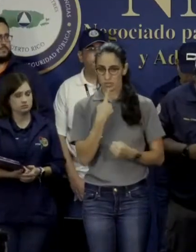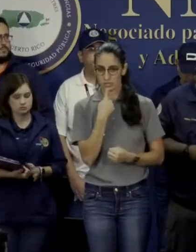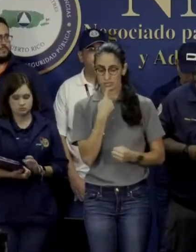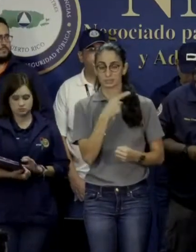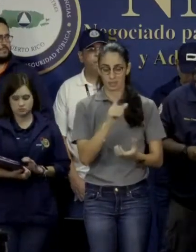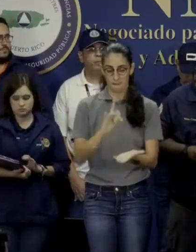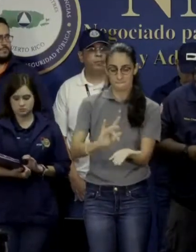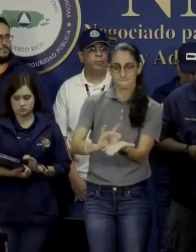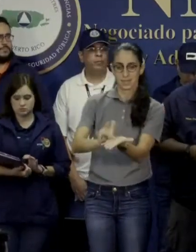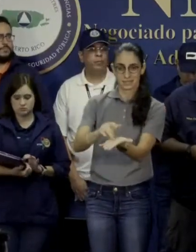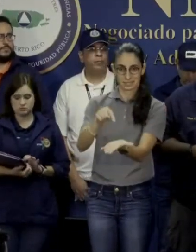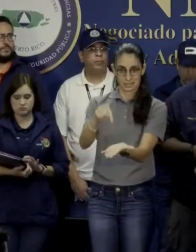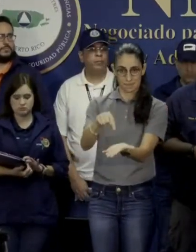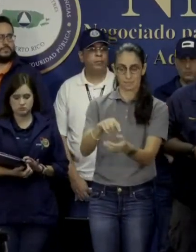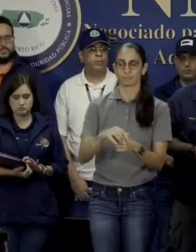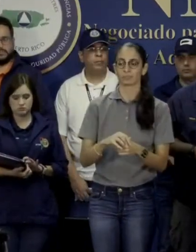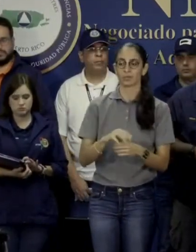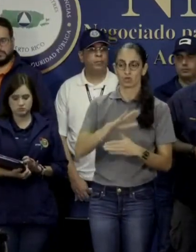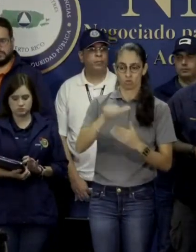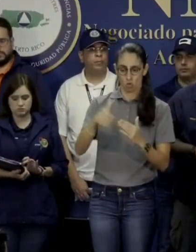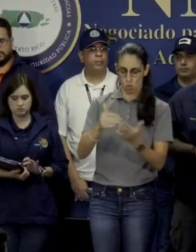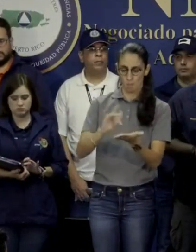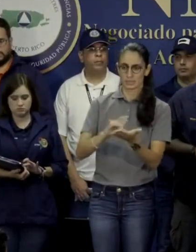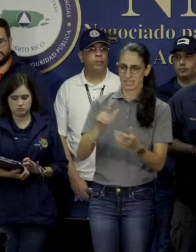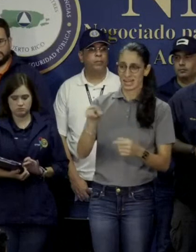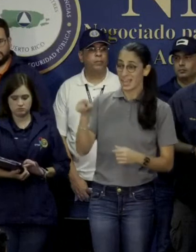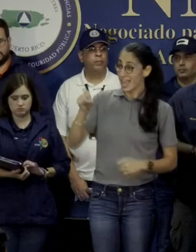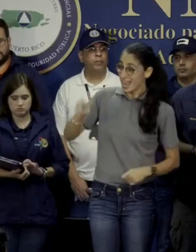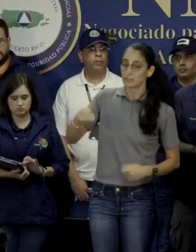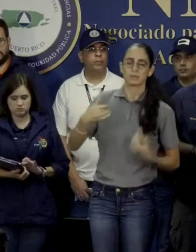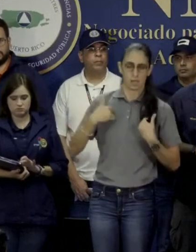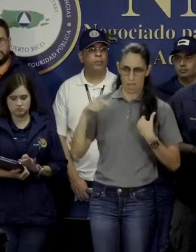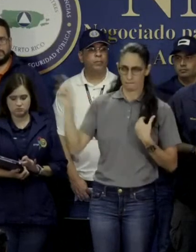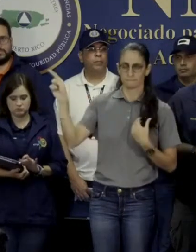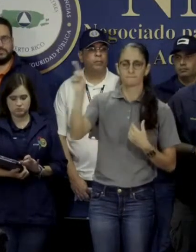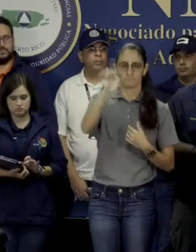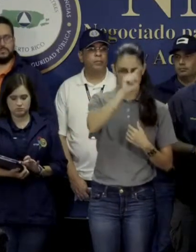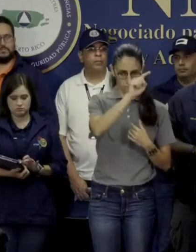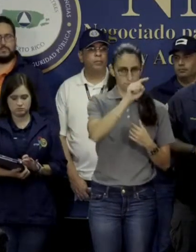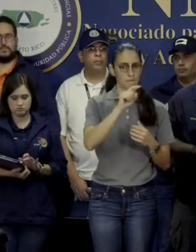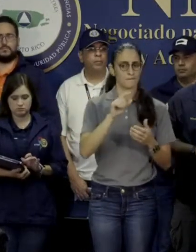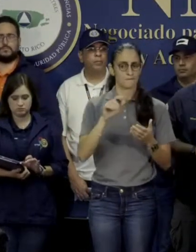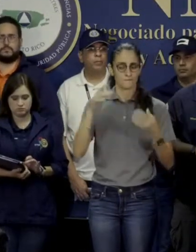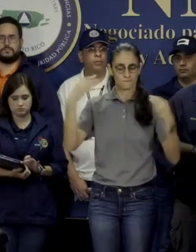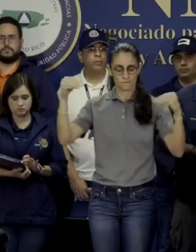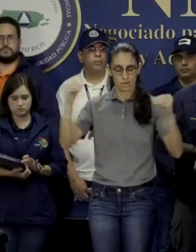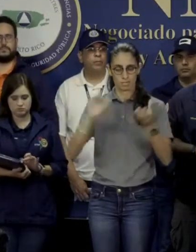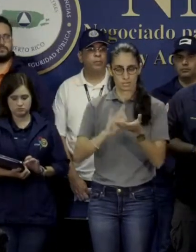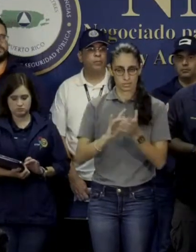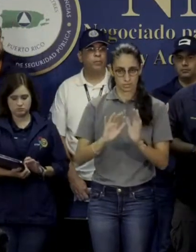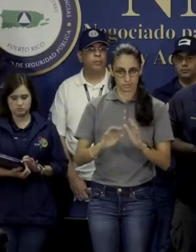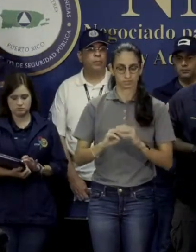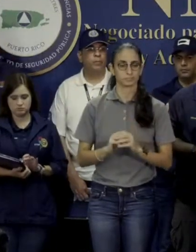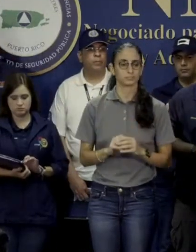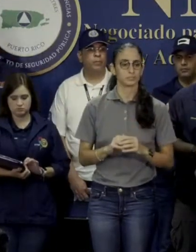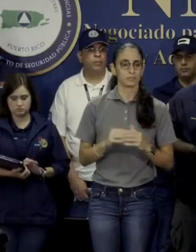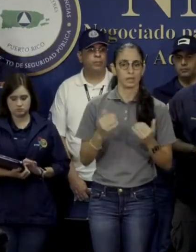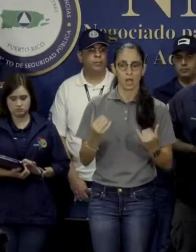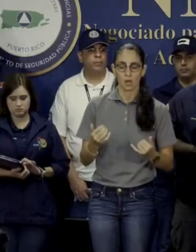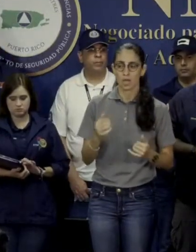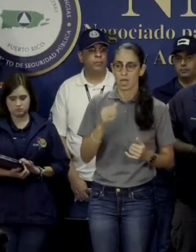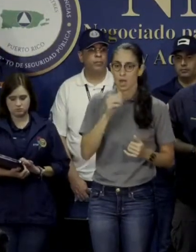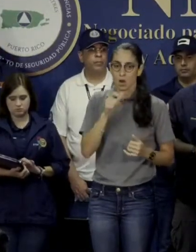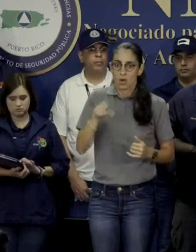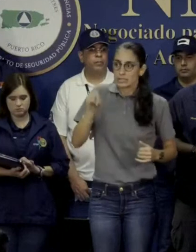habla de medicamentos, que tenemos todos los medicamentos que necesitamos al momento y que no hay necesidad de que